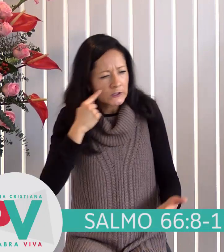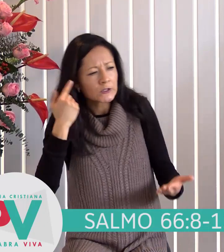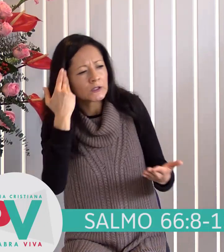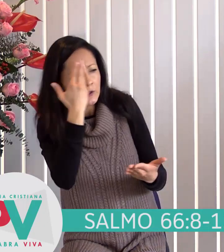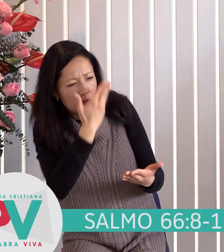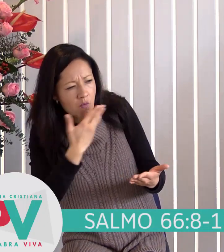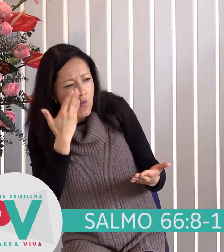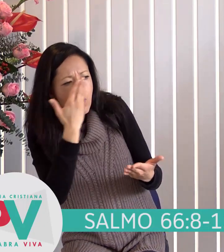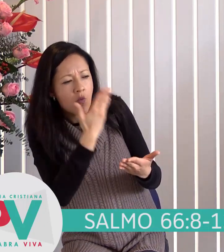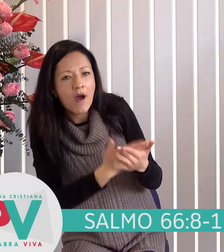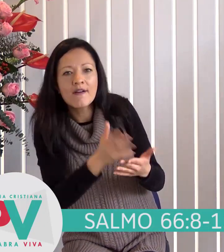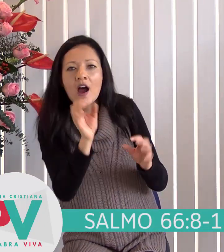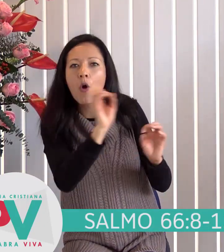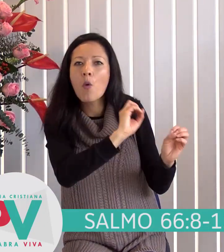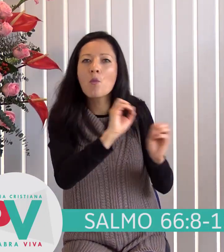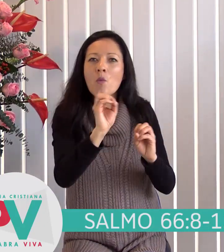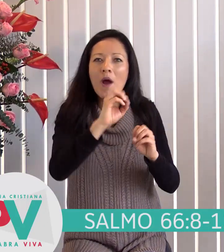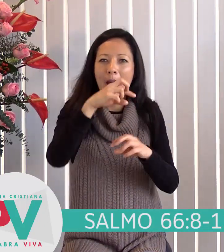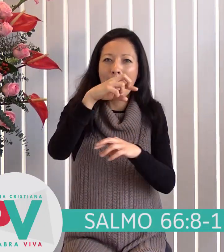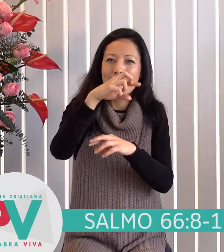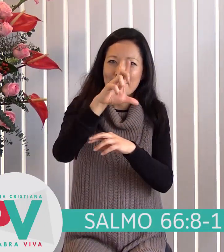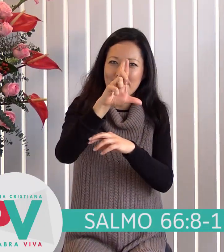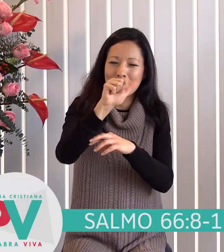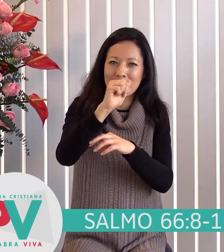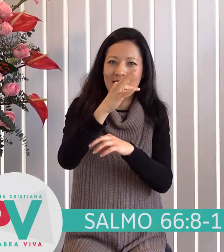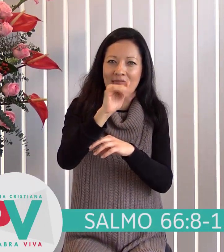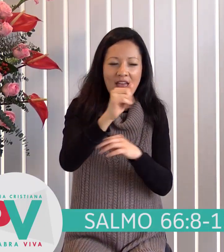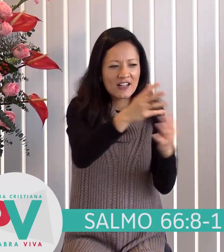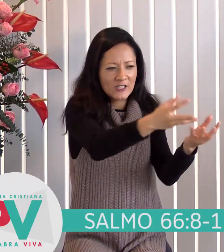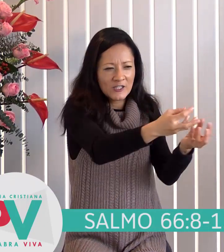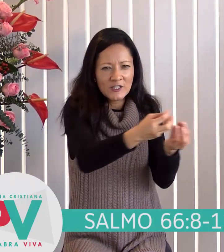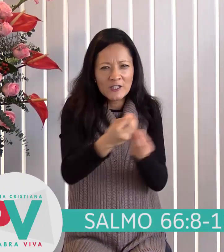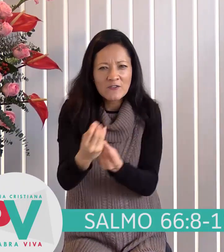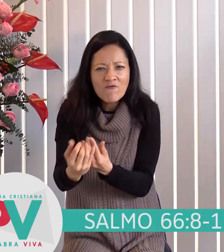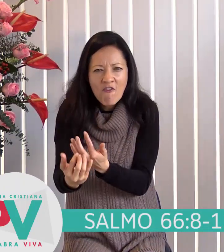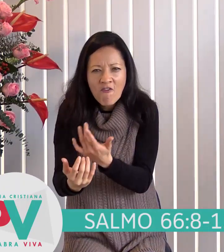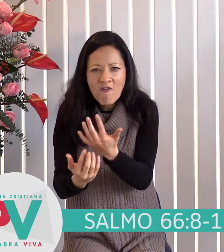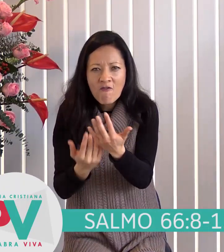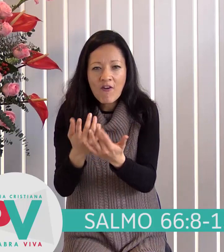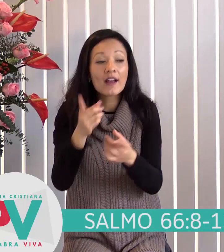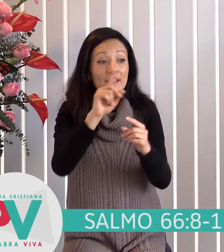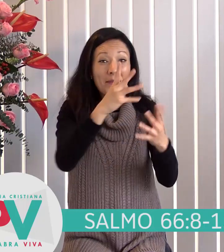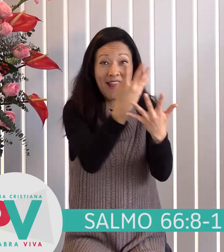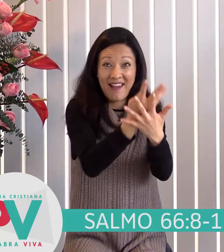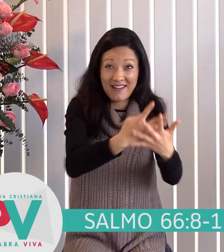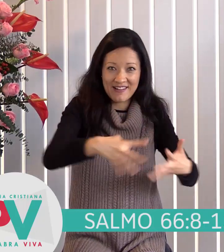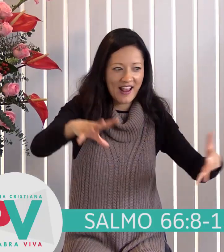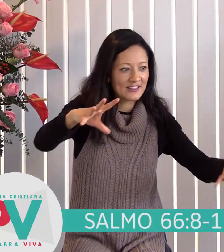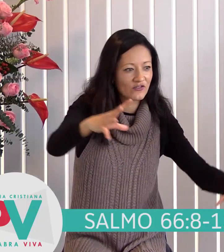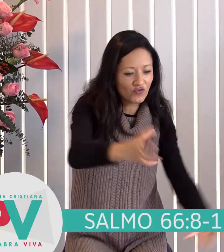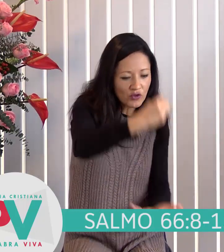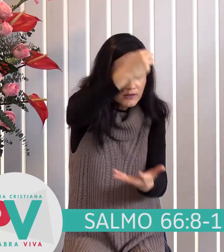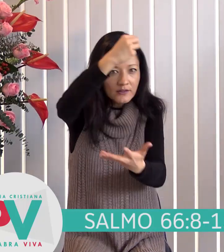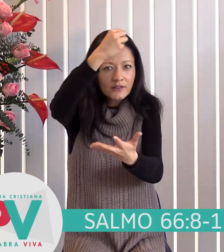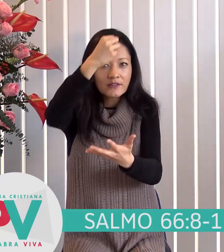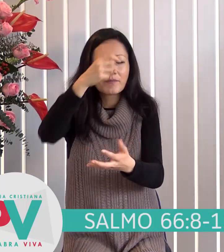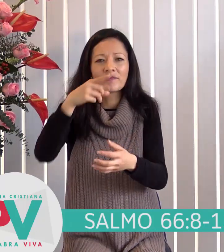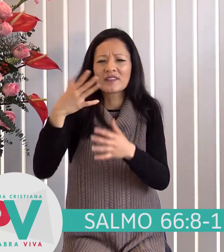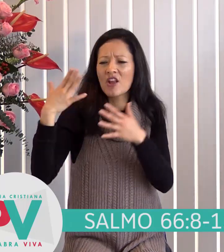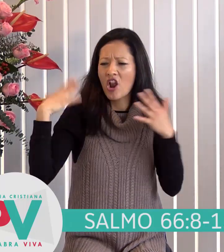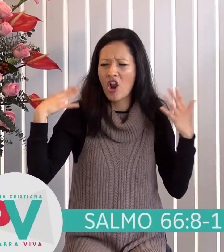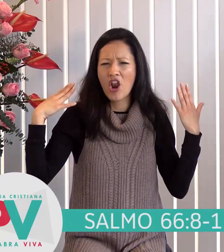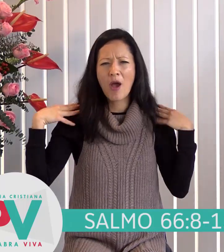ensayaste como se afina la plata, nos metiste en la red, pusiste sobre nuestros